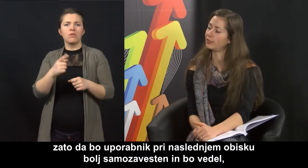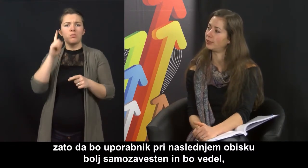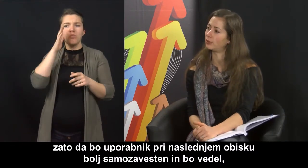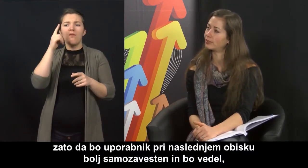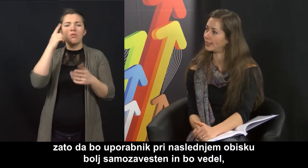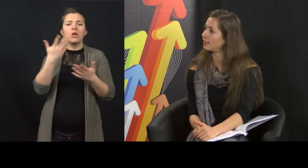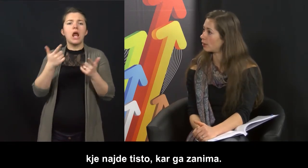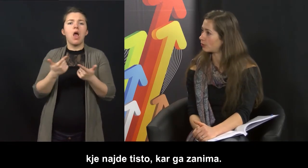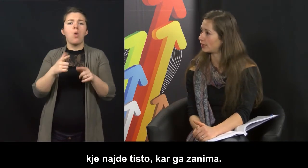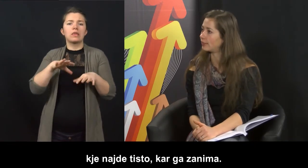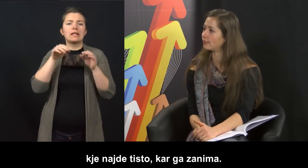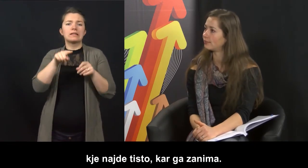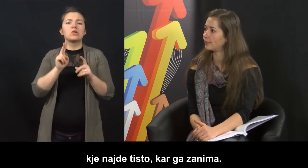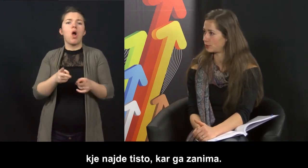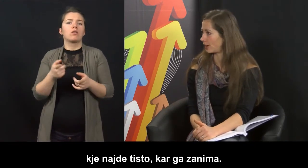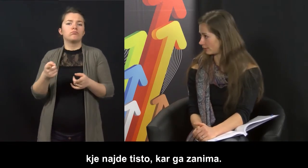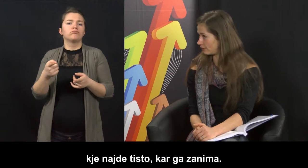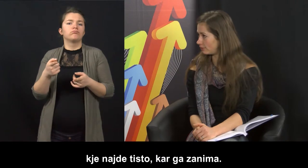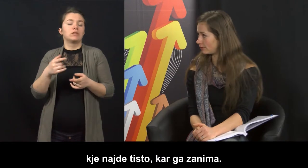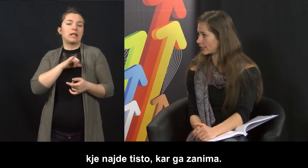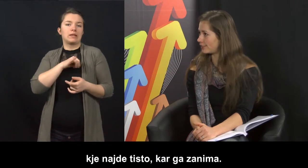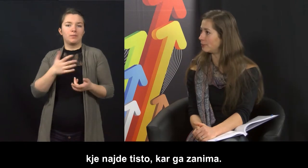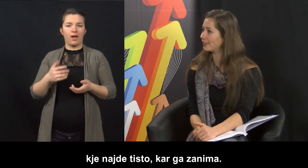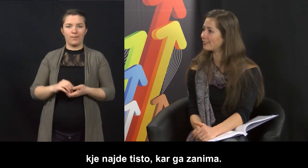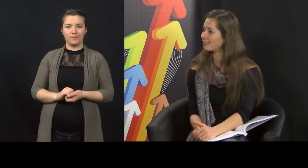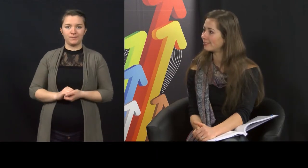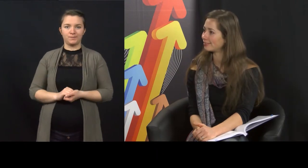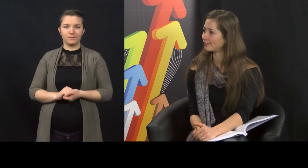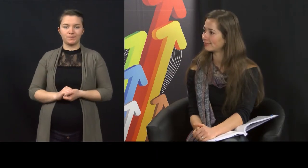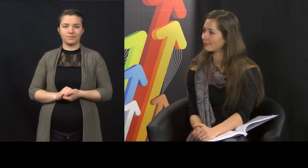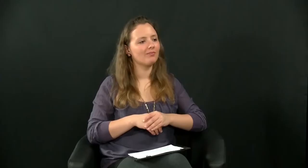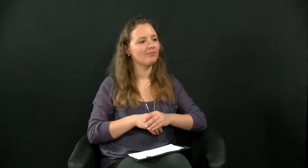in bo vedel, kje lahko najde tisto, kar ga zanima.